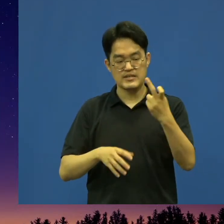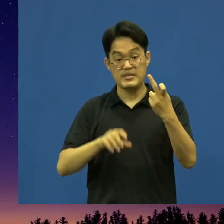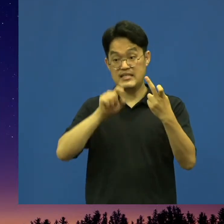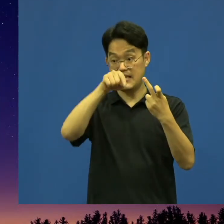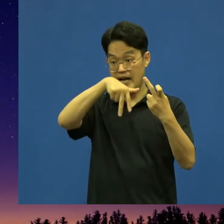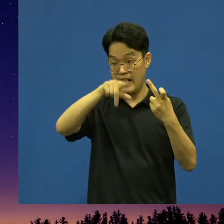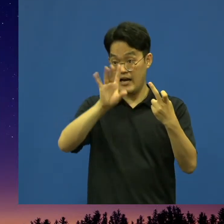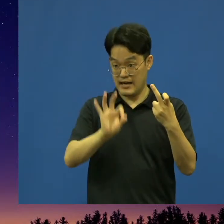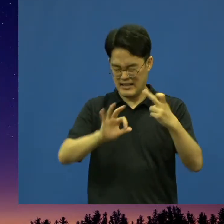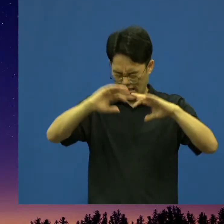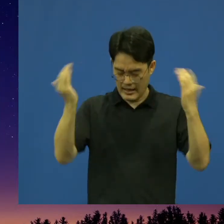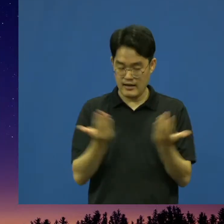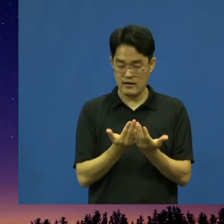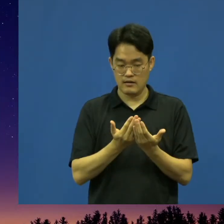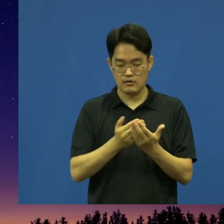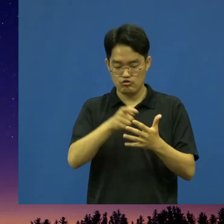제일